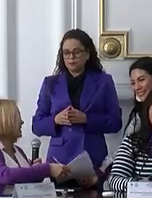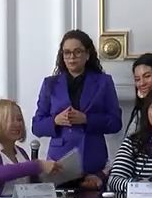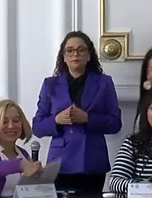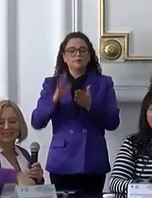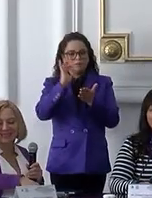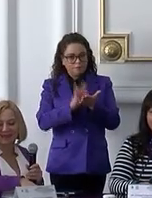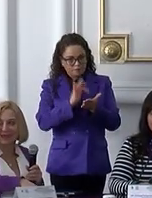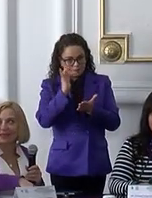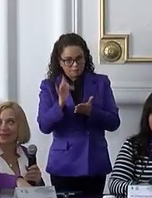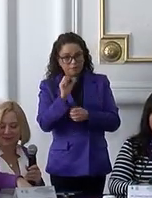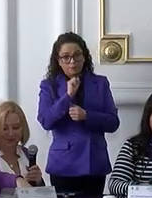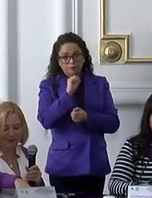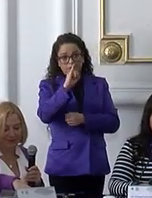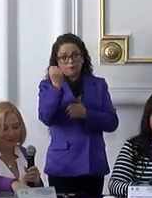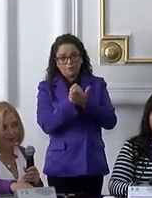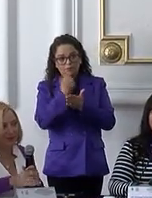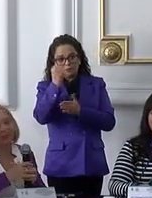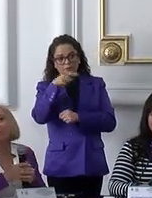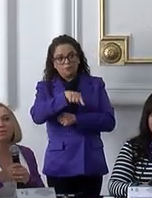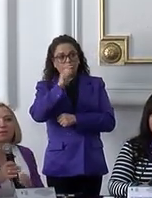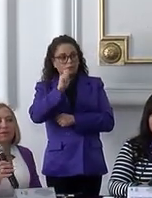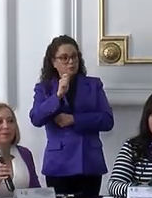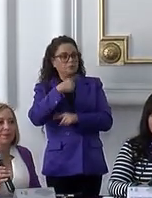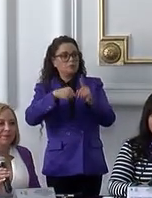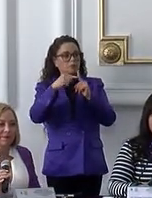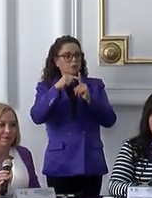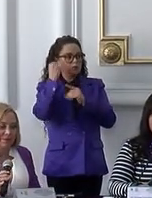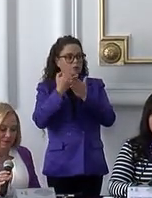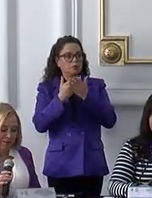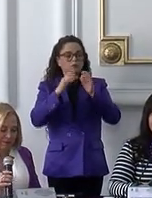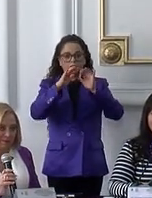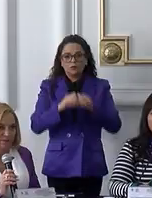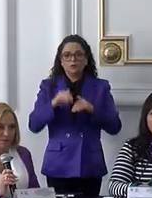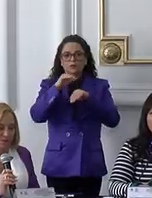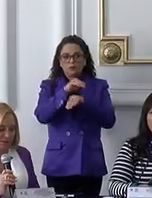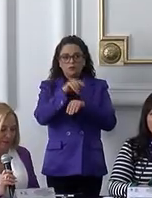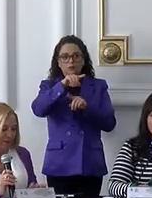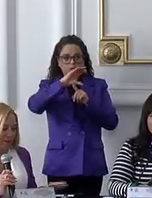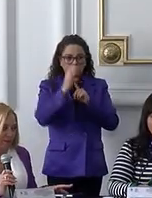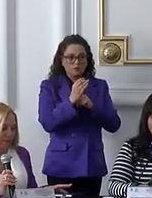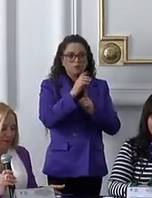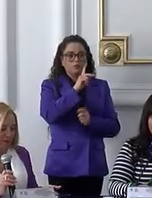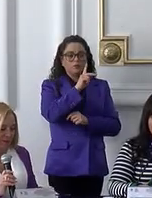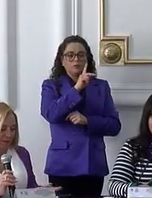sentido positivo que presentan las Comisiones Unidas de Administración Pública Local y de Planeación del Desarrollo